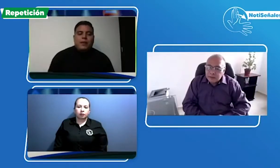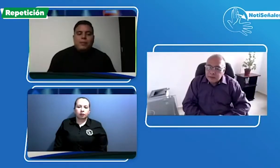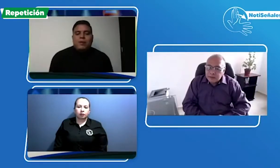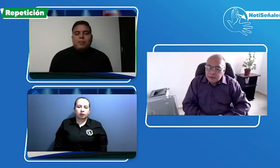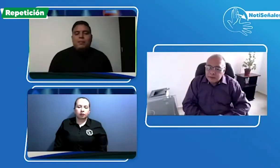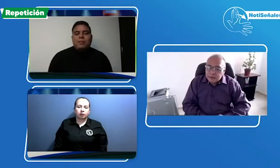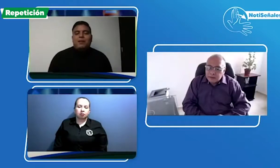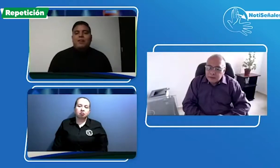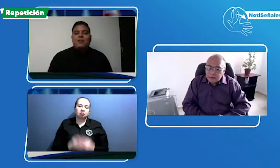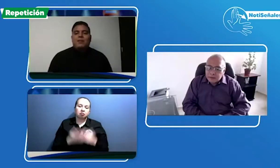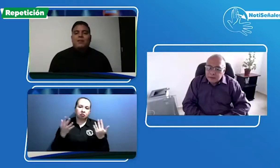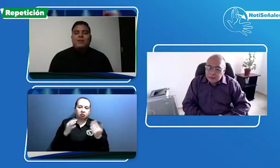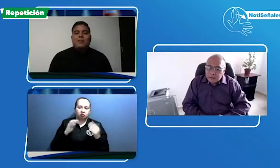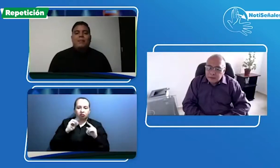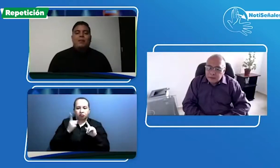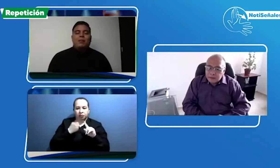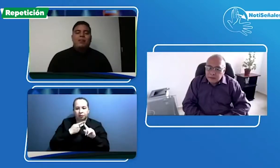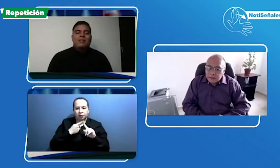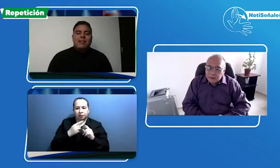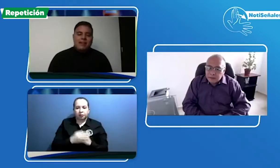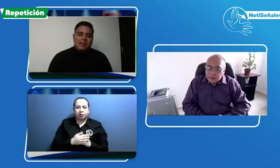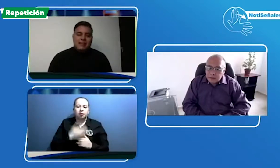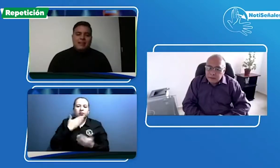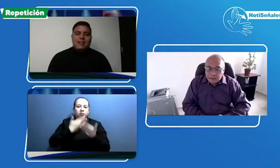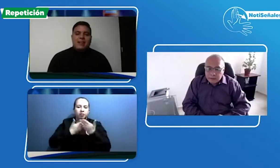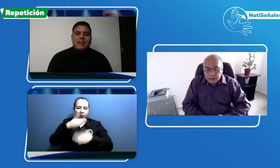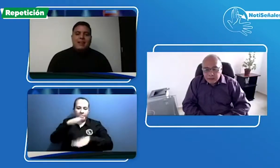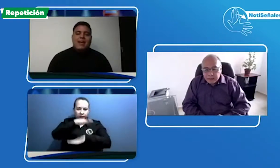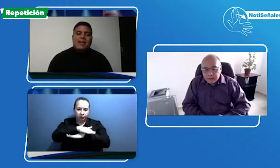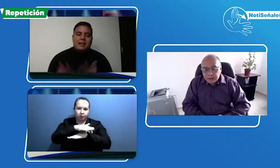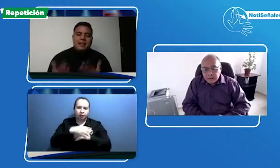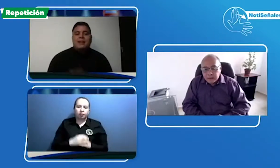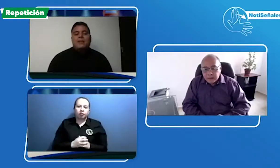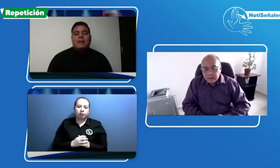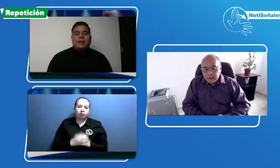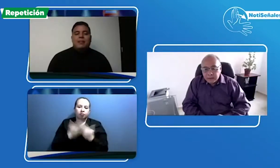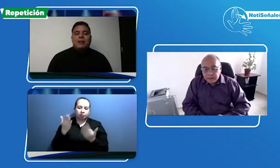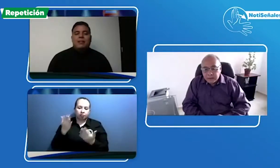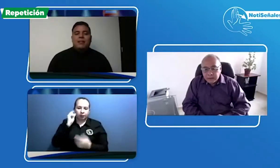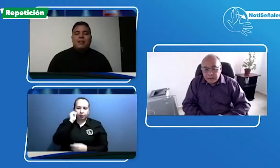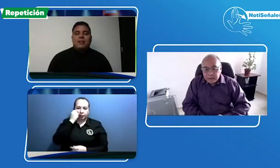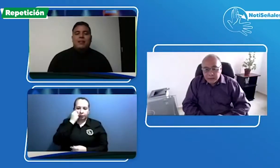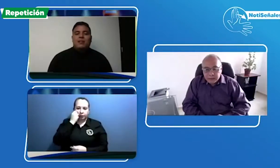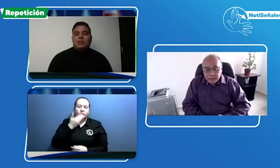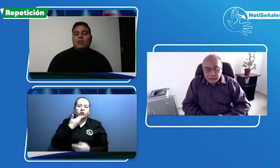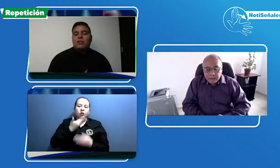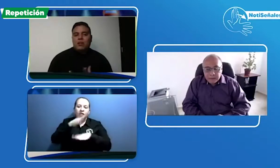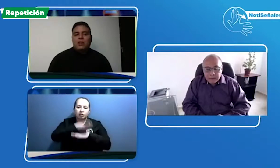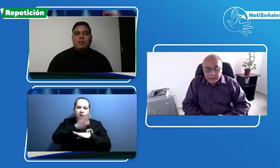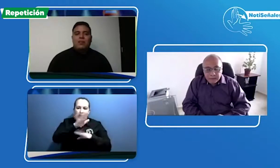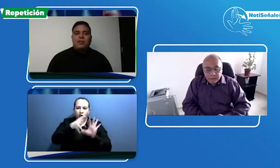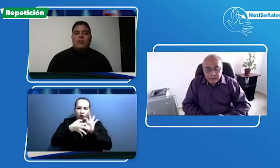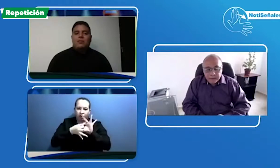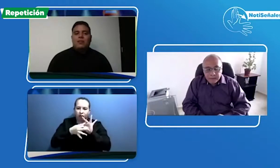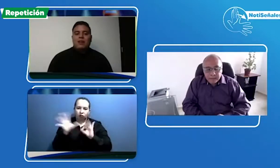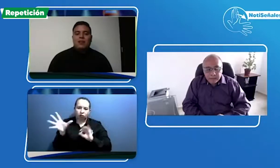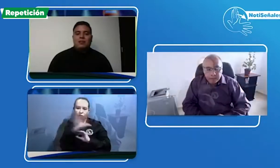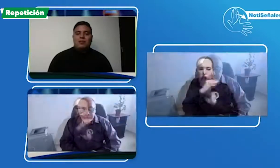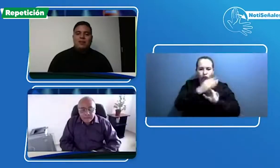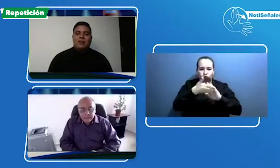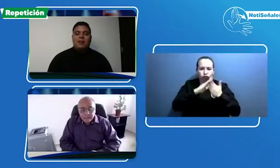Bueno, primero que todo, buenas tardes Henry, buenas tardes Fenascol y toda la comunidad